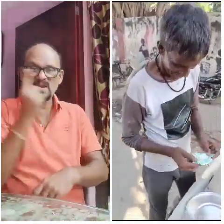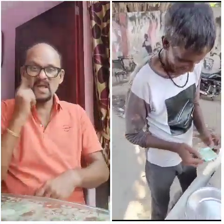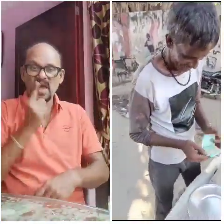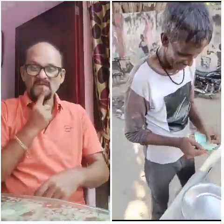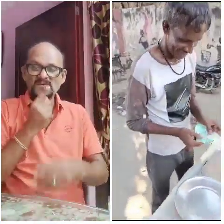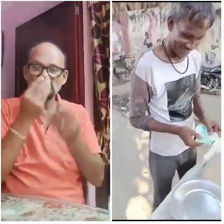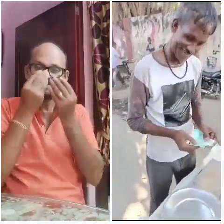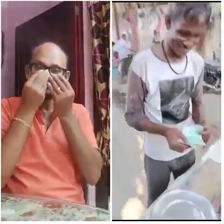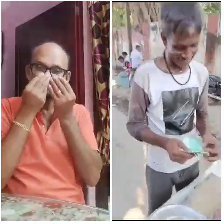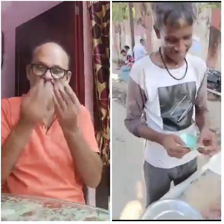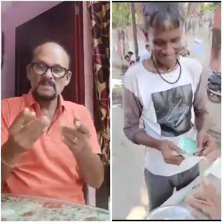क्ने